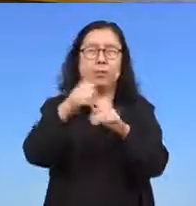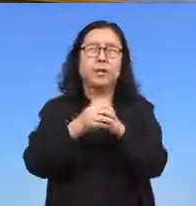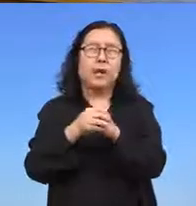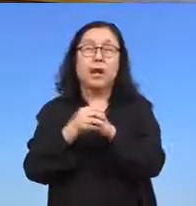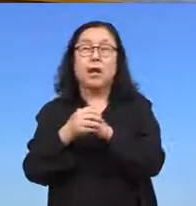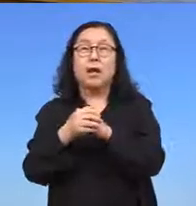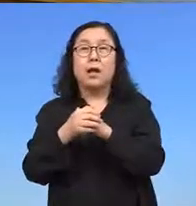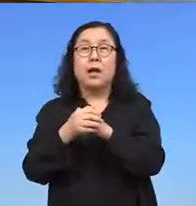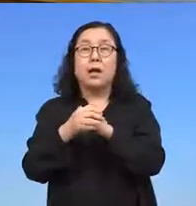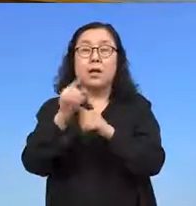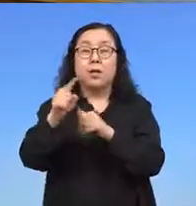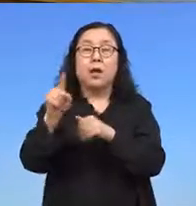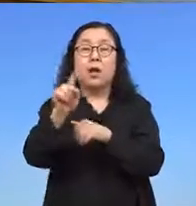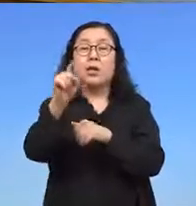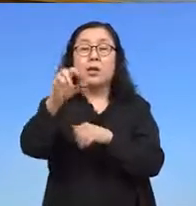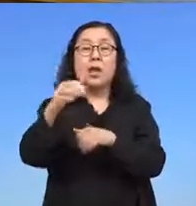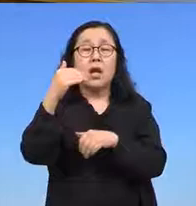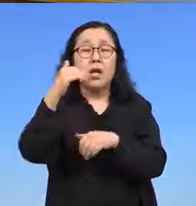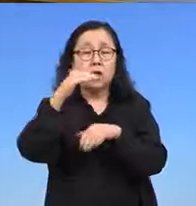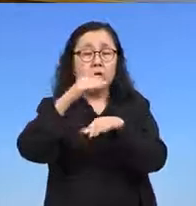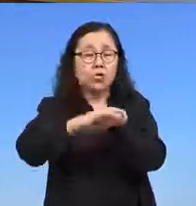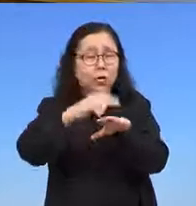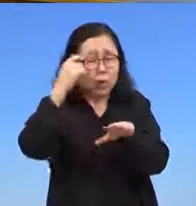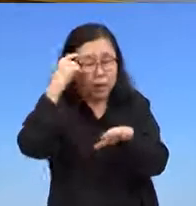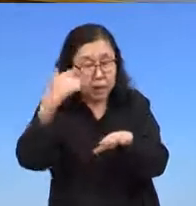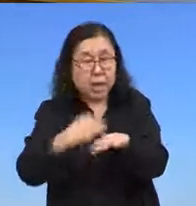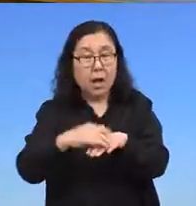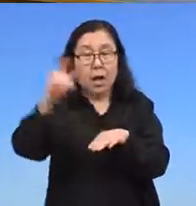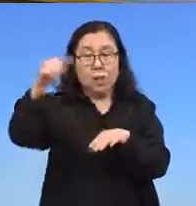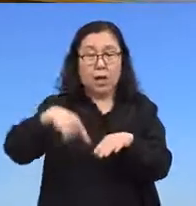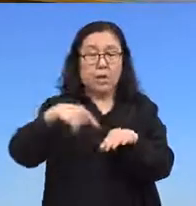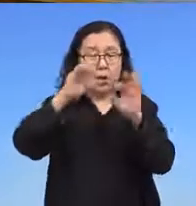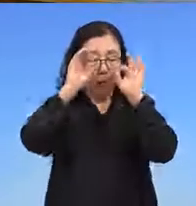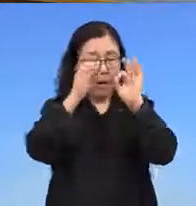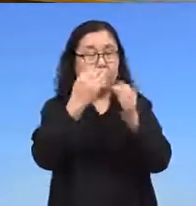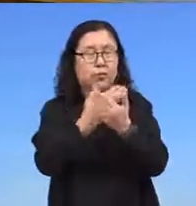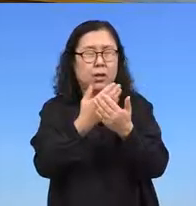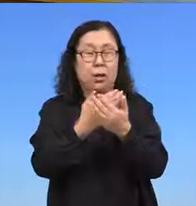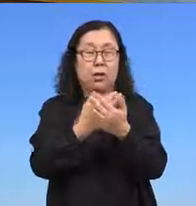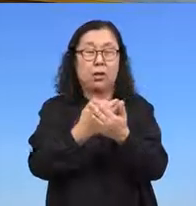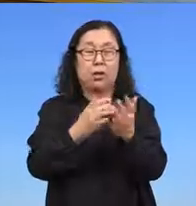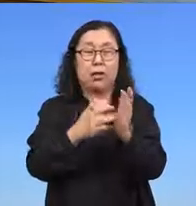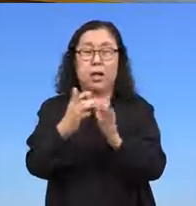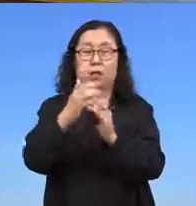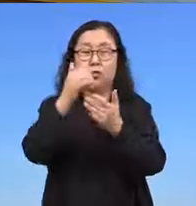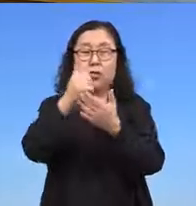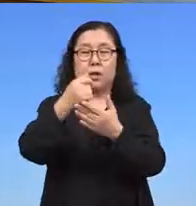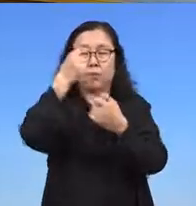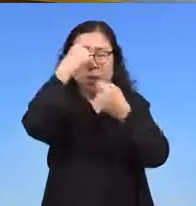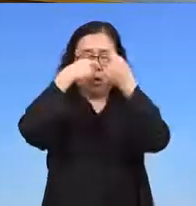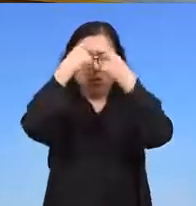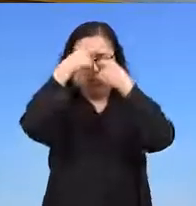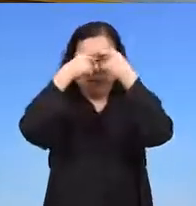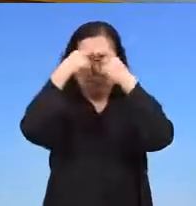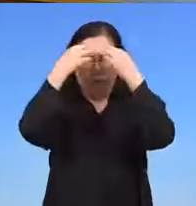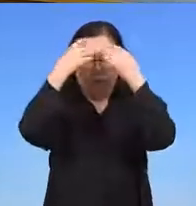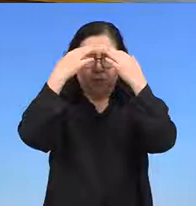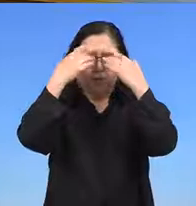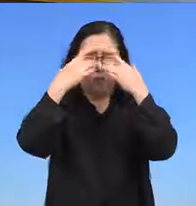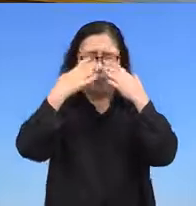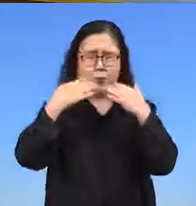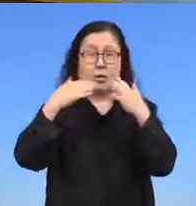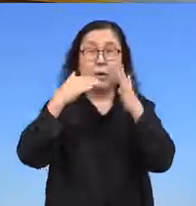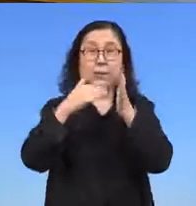극치입니다. 이르시되 그를 어디 두었느냐, 이르되 주여 와서 보옵소서 하니 예수께서